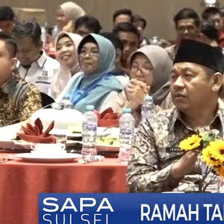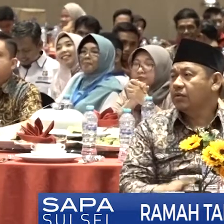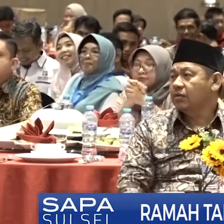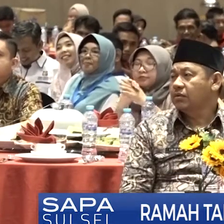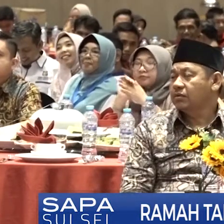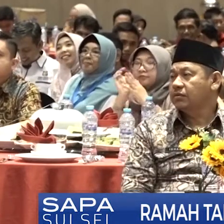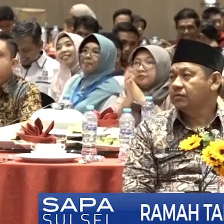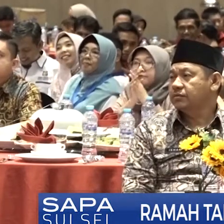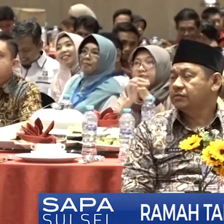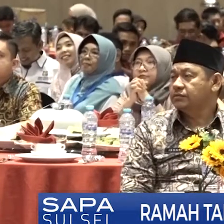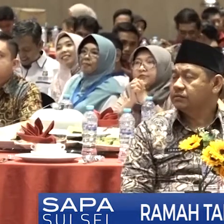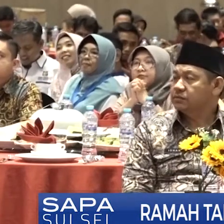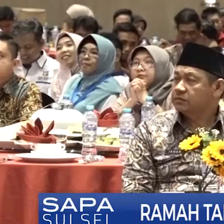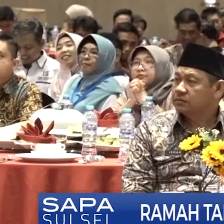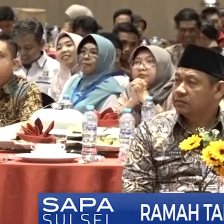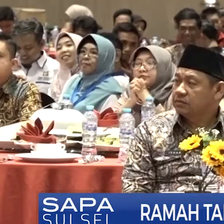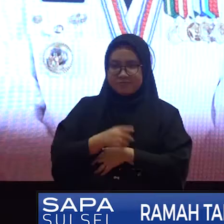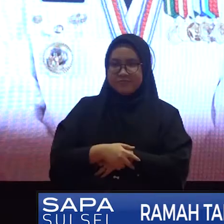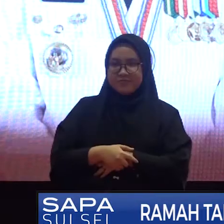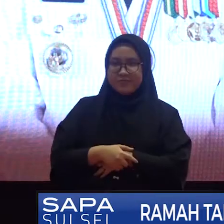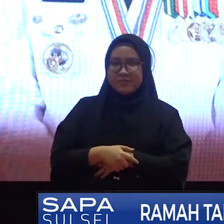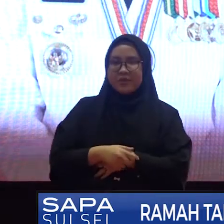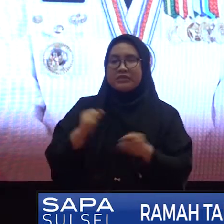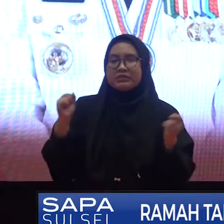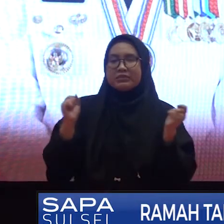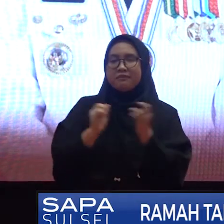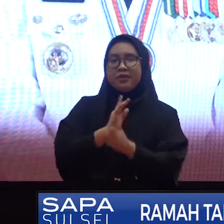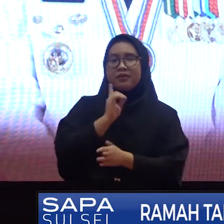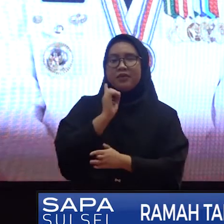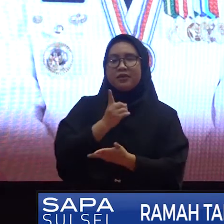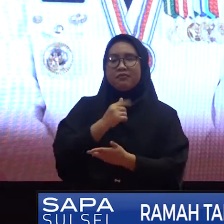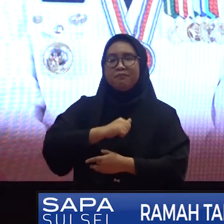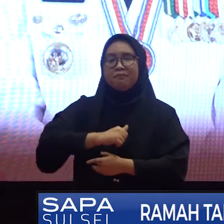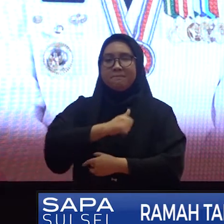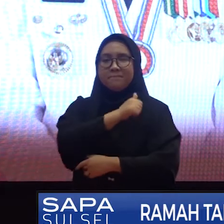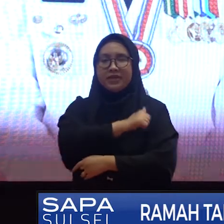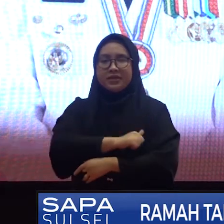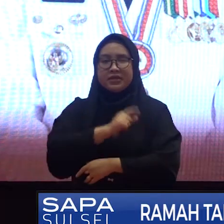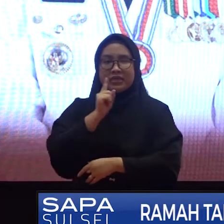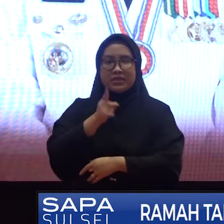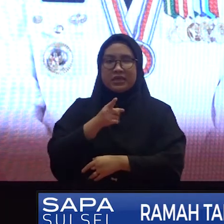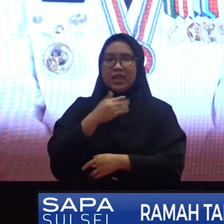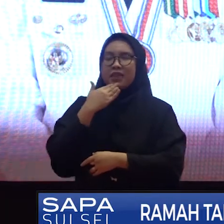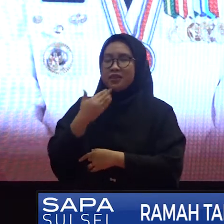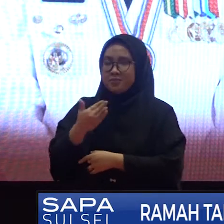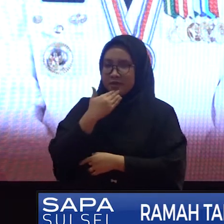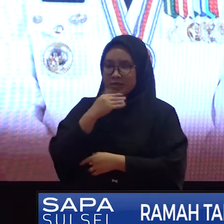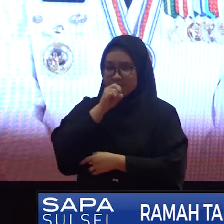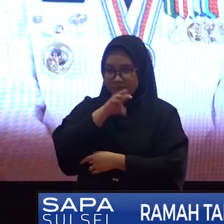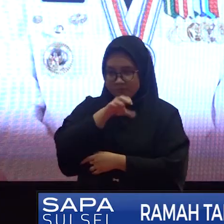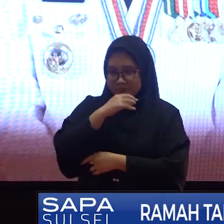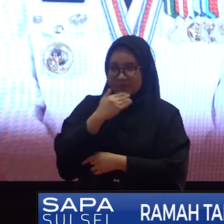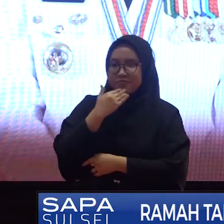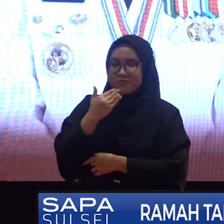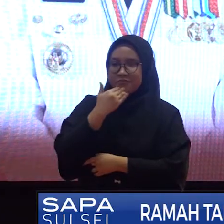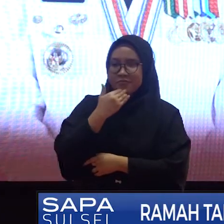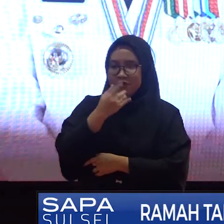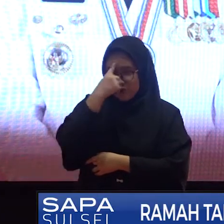Insyaallah maka dengan itu di kesempatan yang baik ini Izinkan saya menyampaikan terima kasih